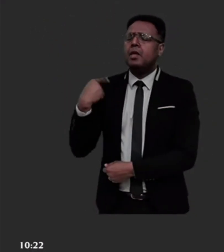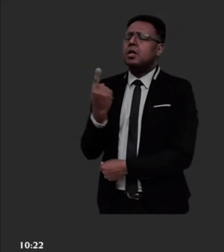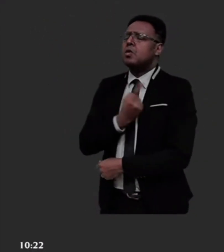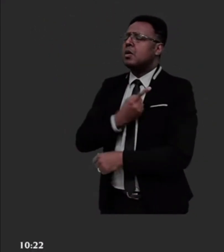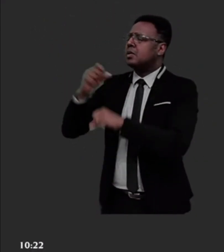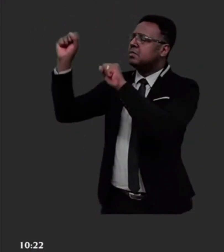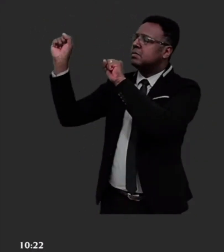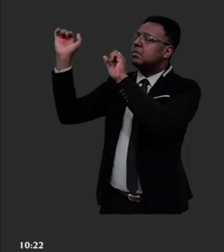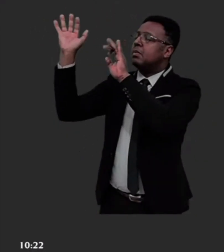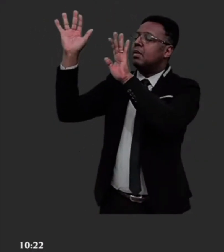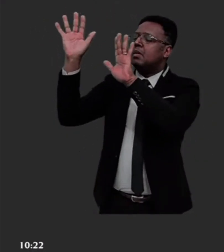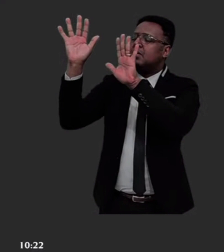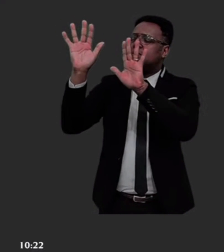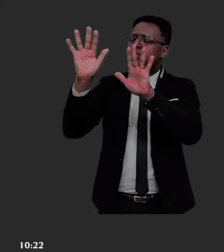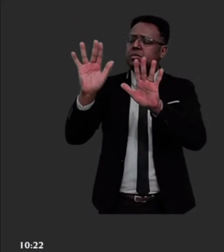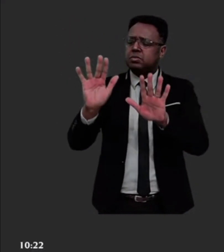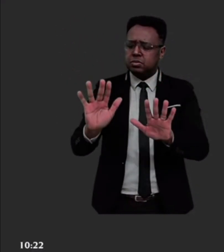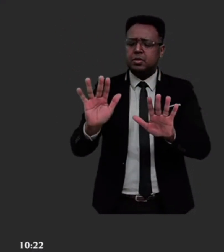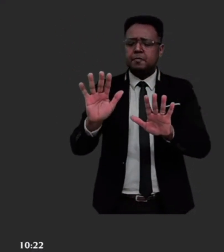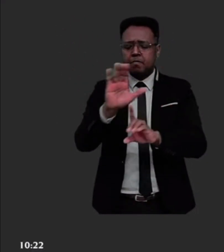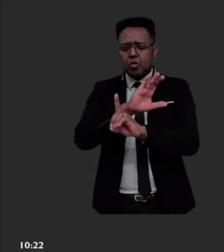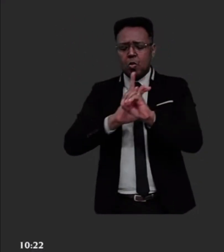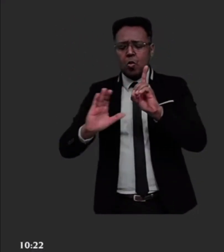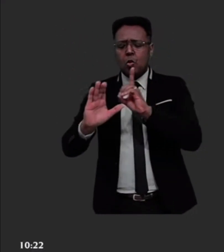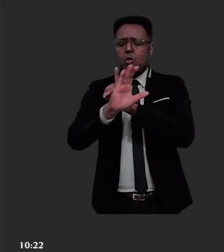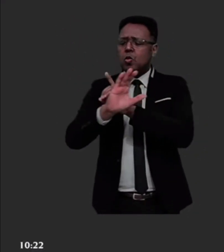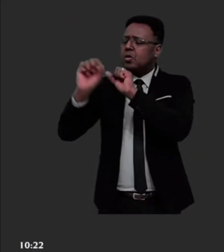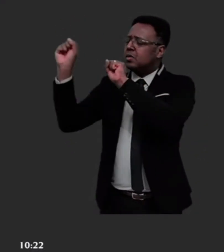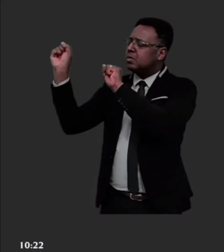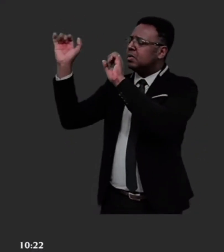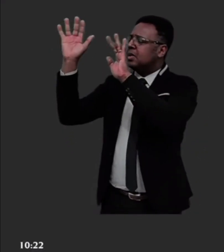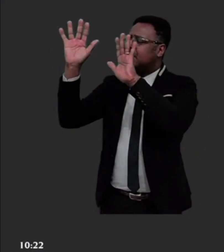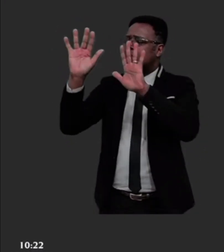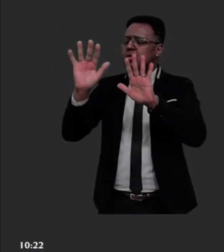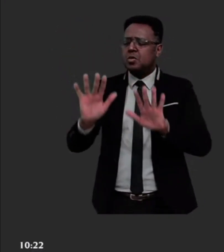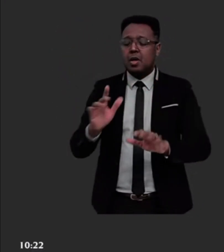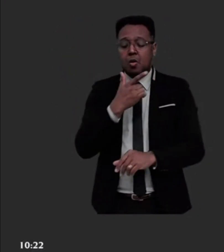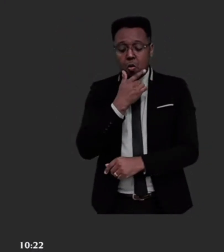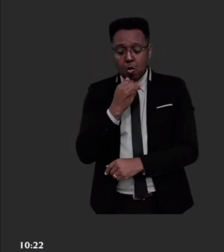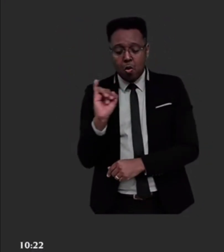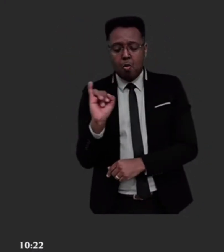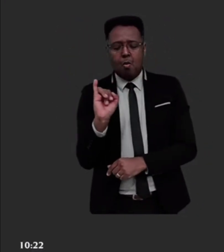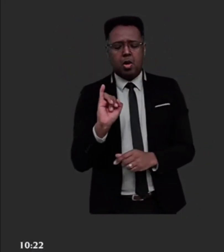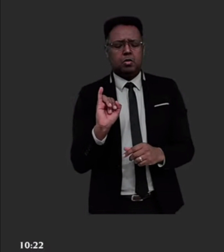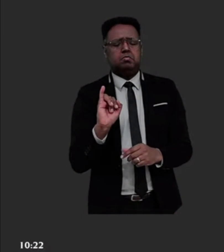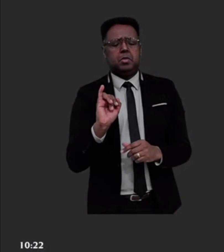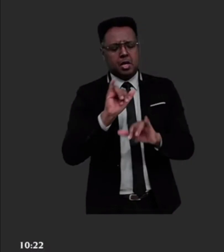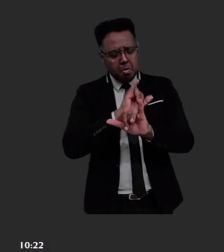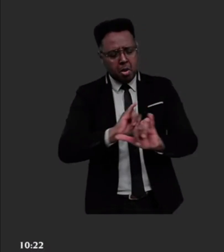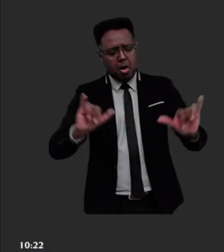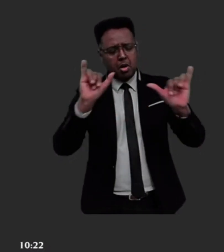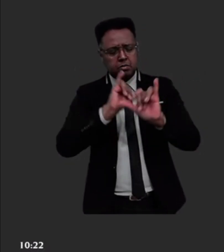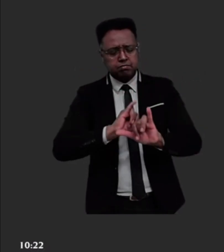nome. Abençoa no decorrer desse culto aquilo que tu dará ao teu servo, e acima de tudo nós te